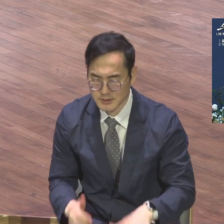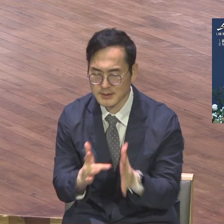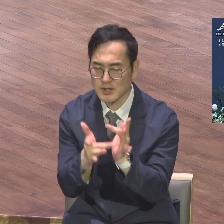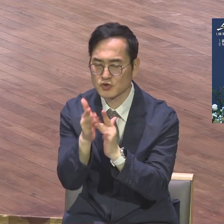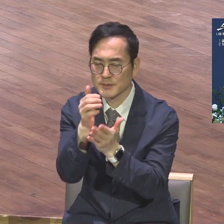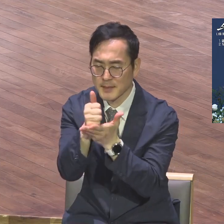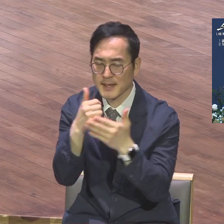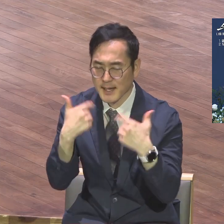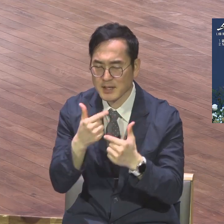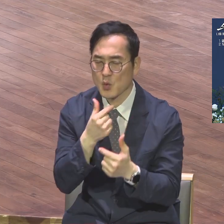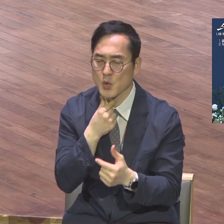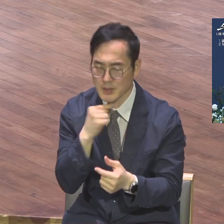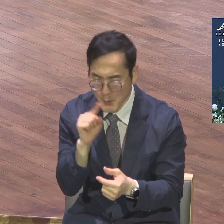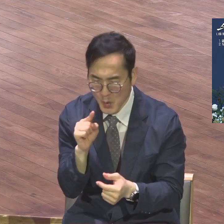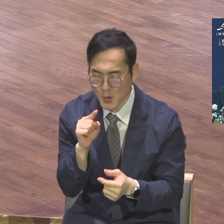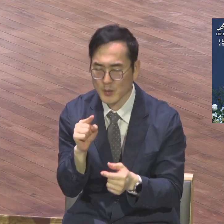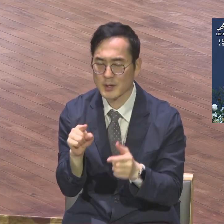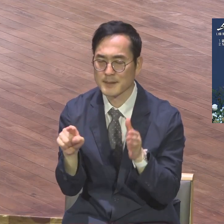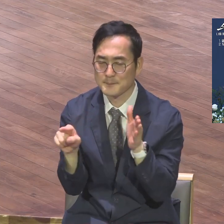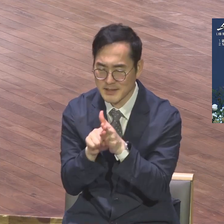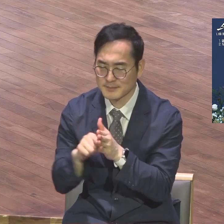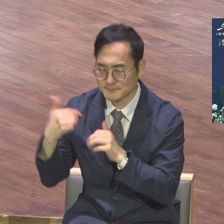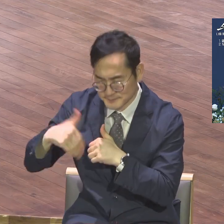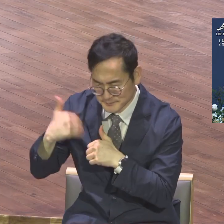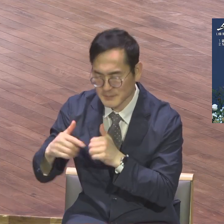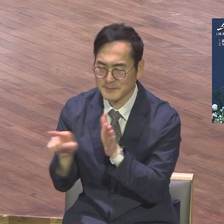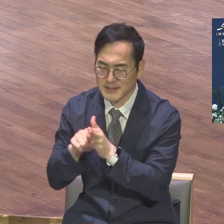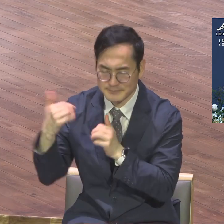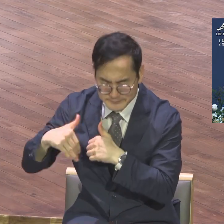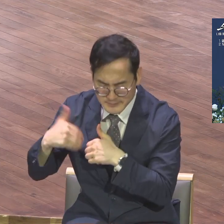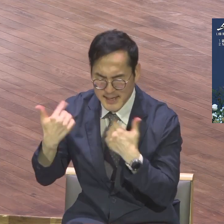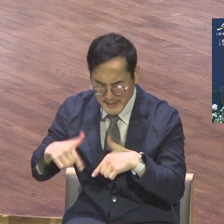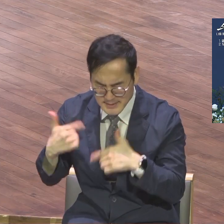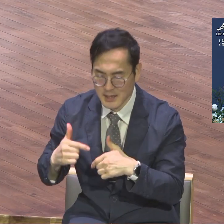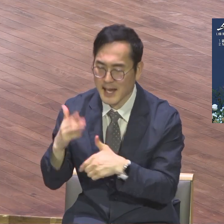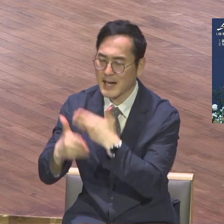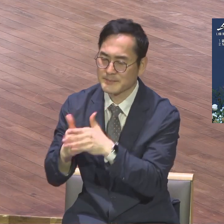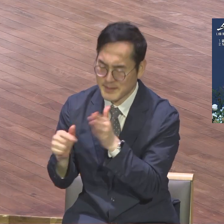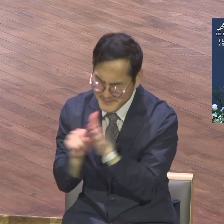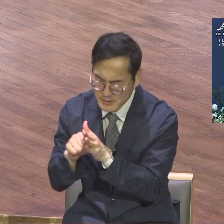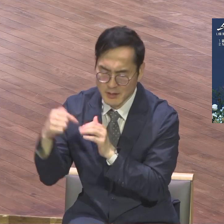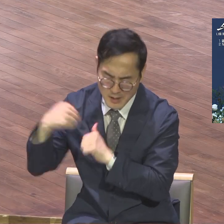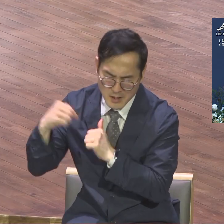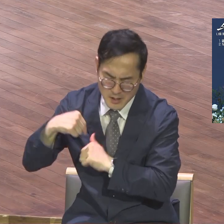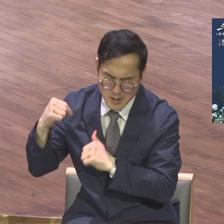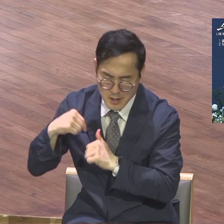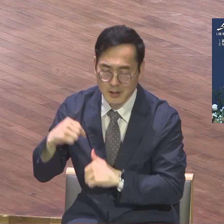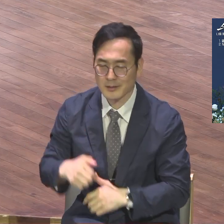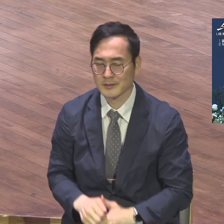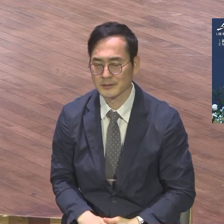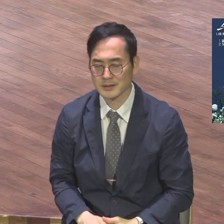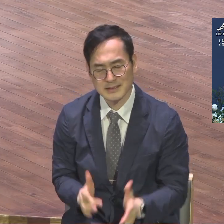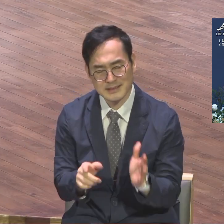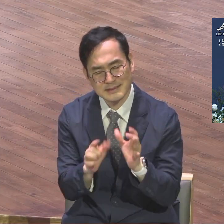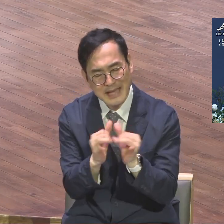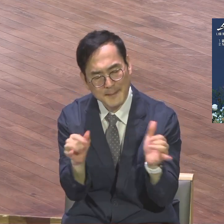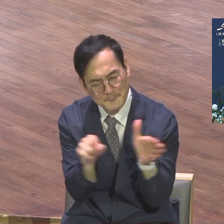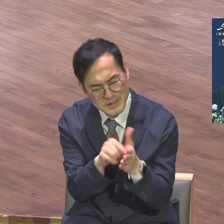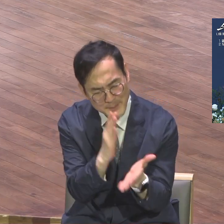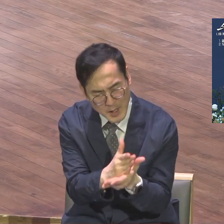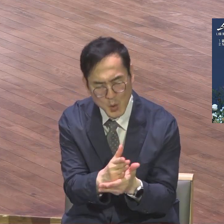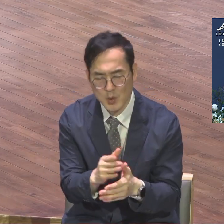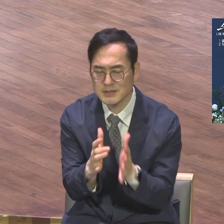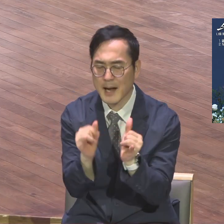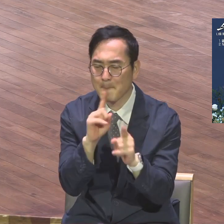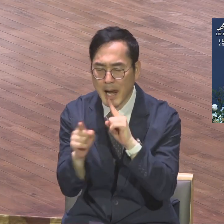예수님께서 원하시는 것이 믿음을 요청하는데 믿음, 믿음, 믿음, 하나님을 믿어라. 사람 믿지 말고, 사람 말